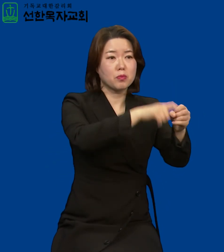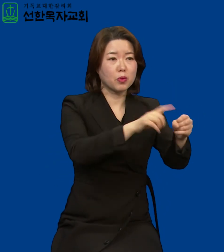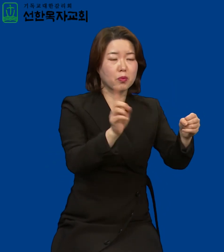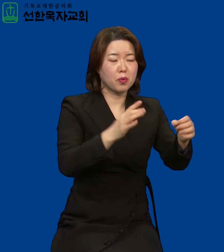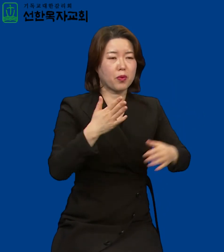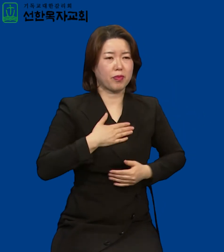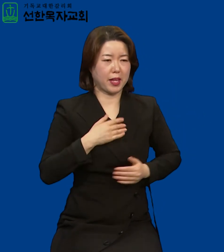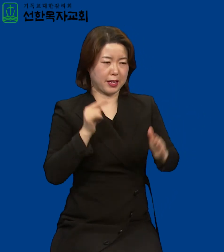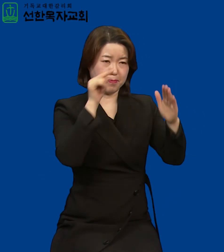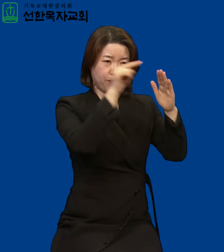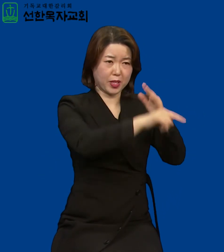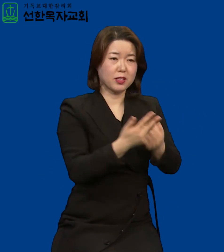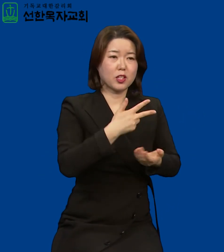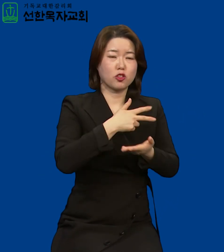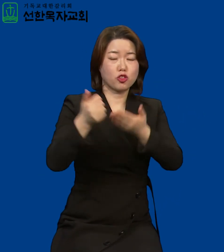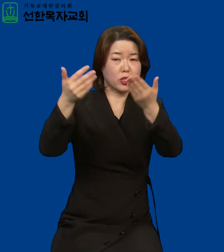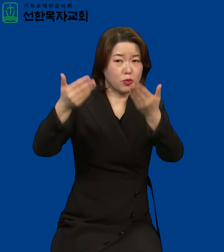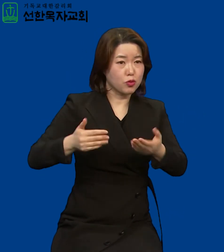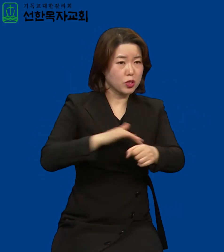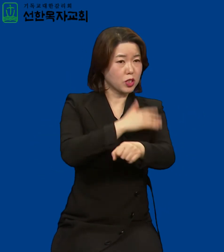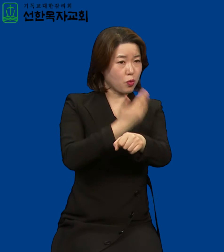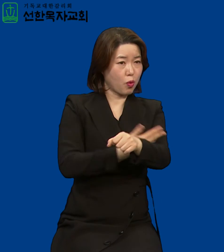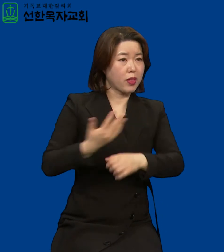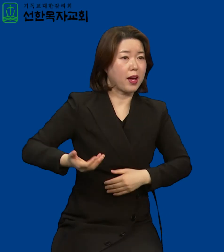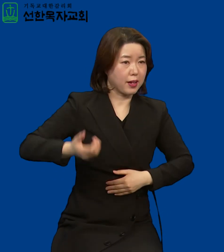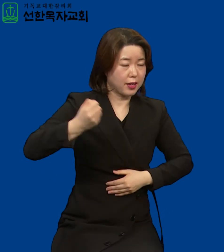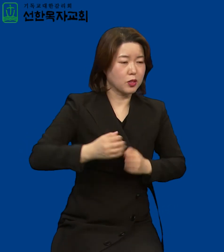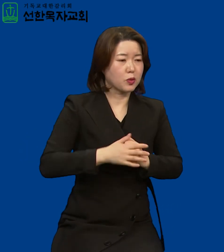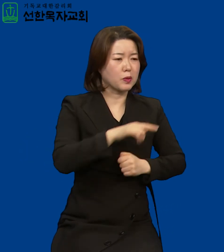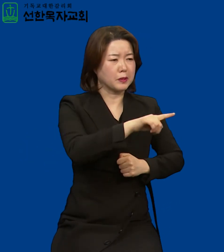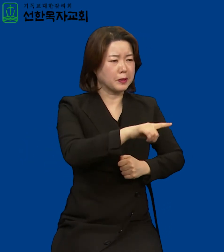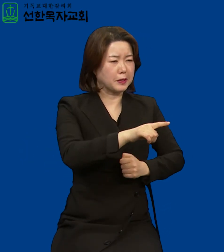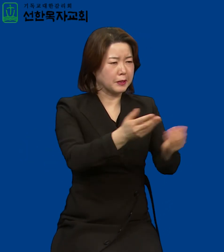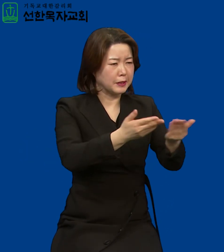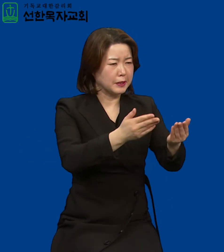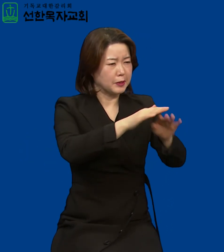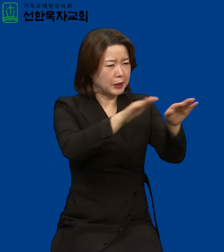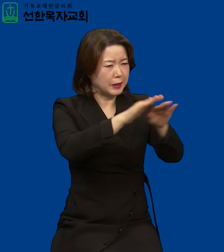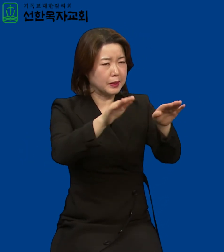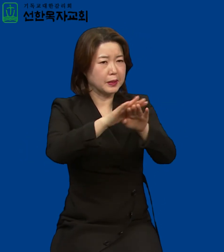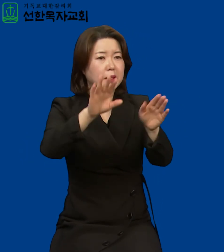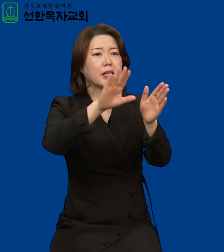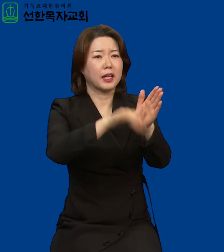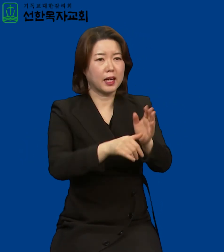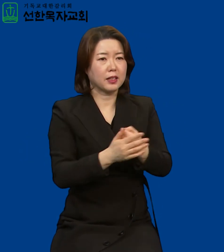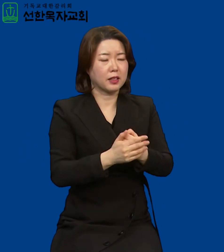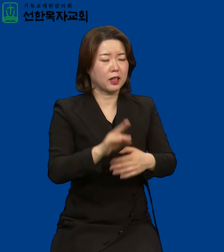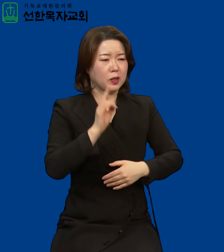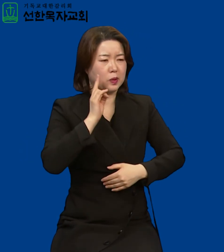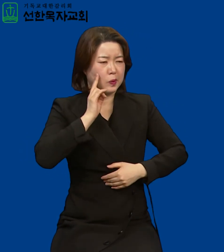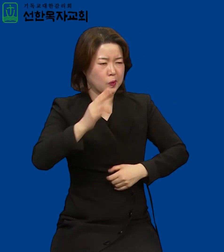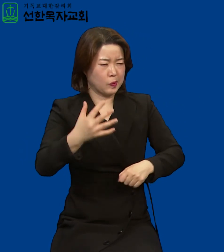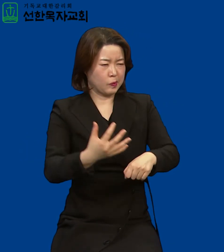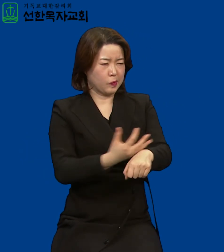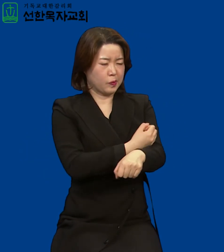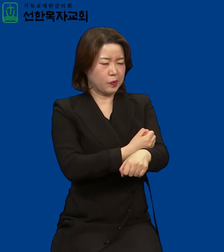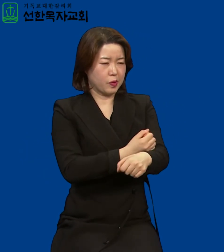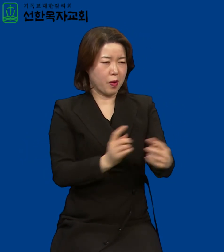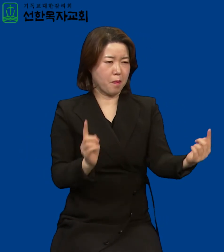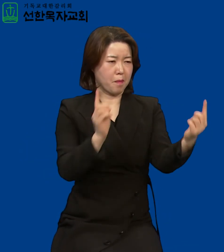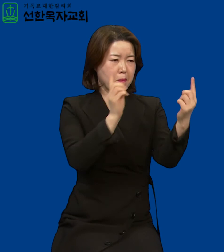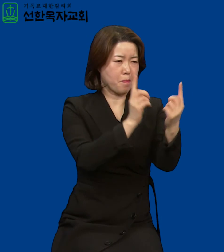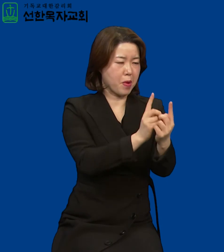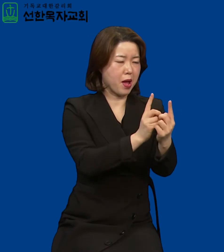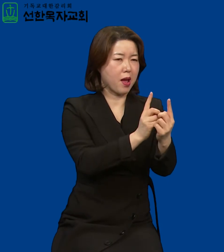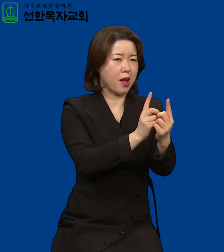가서 주님께서 주신 고난을 가지고 사건들을 처리할 때 너무 엄하게 대할 필요가